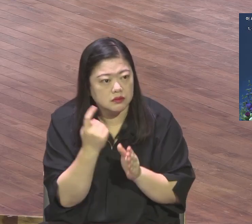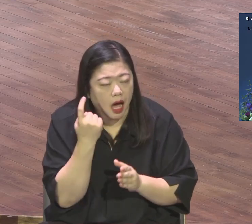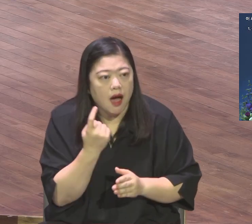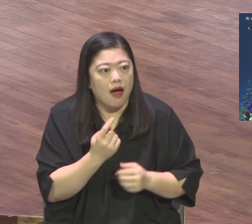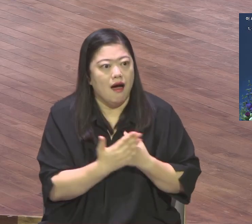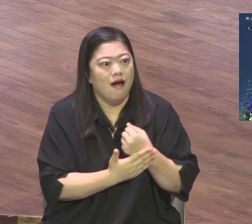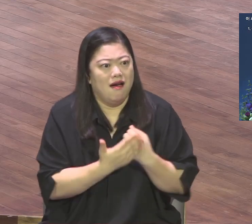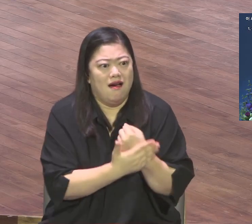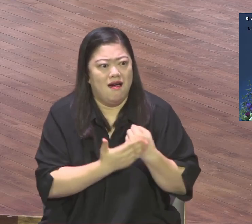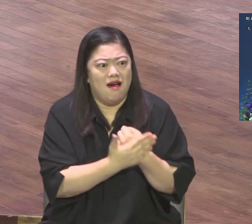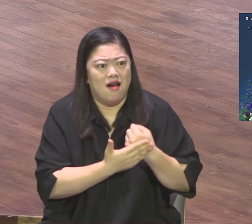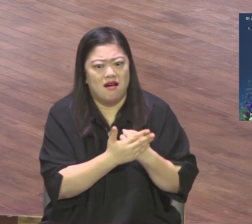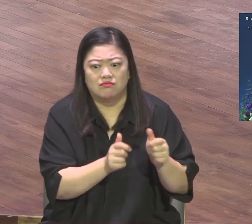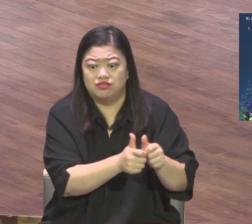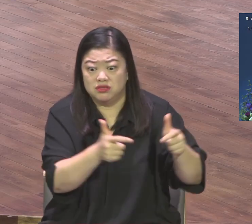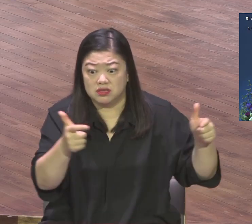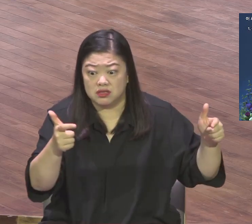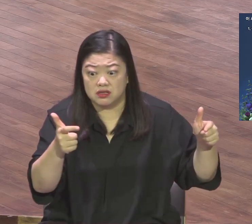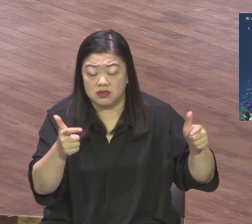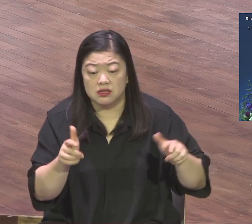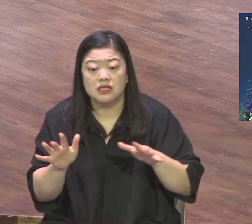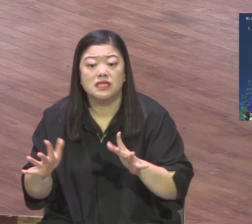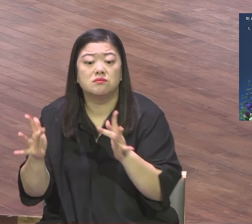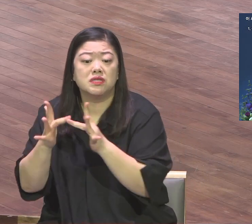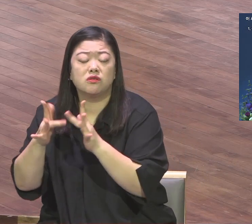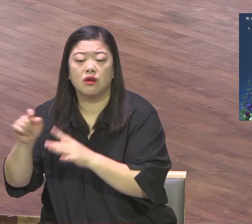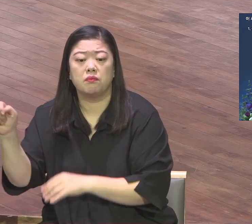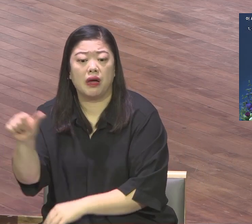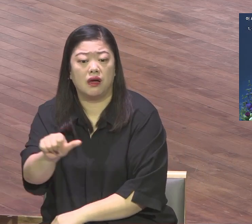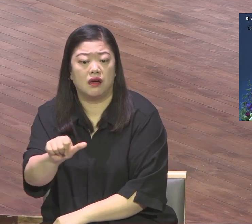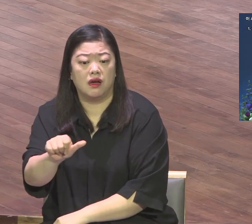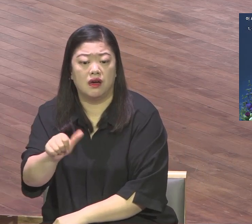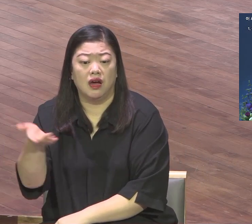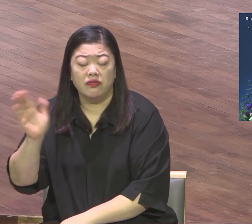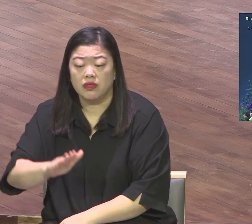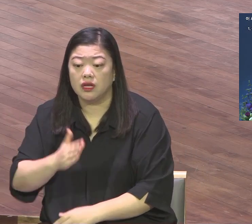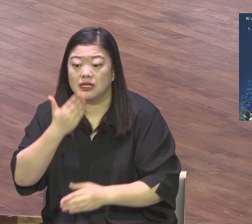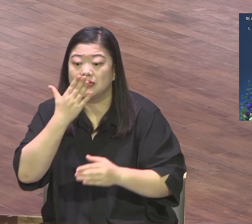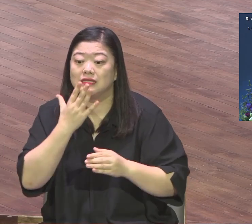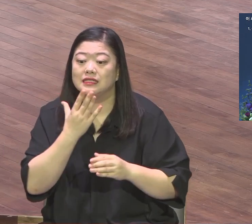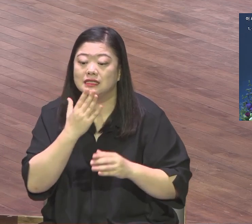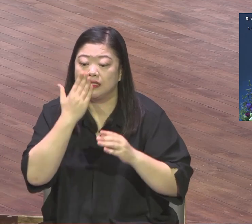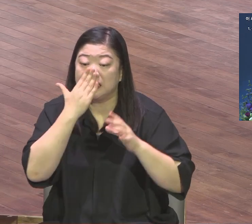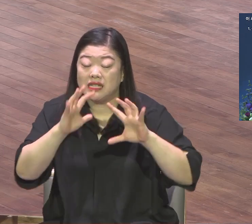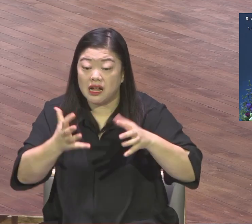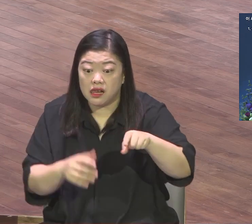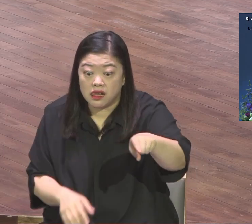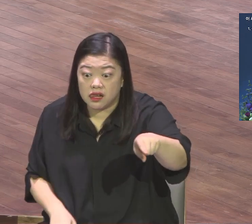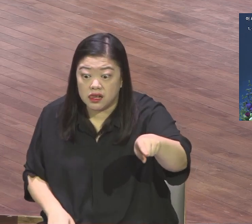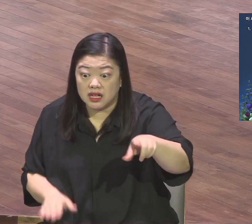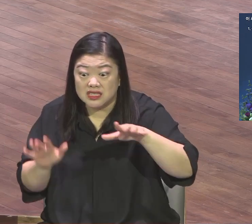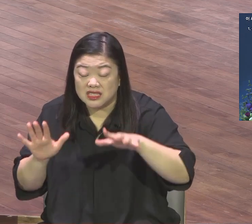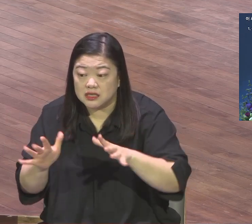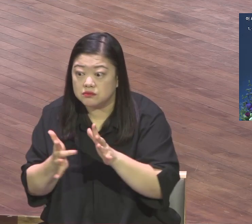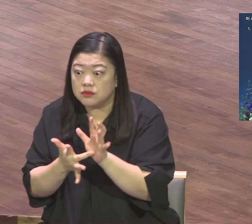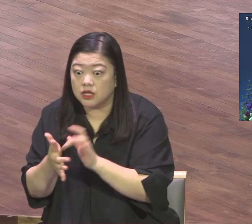오천 종족이 그들입니다. 그래서 우리 237 나라 5천종 지금 2000년이 지난